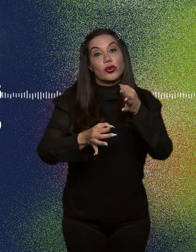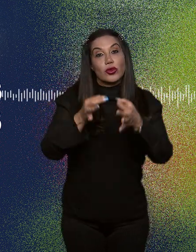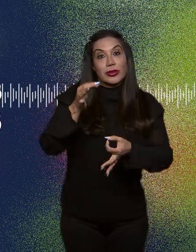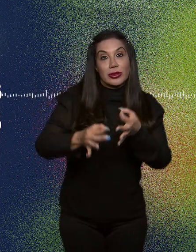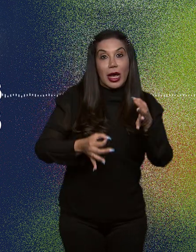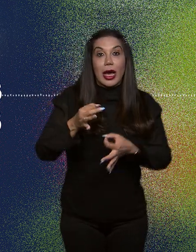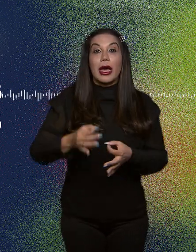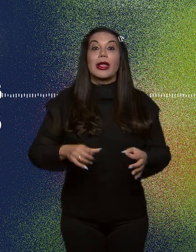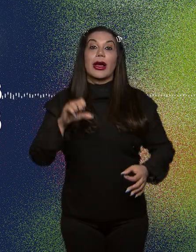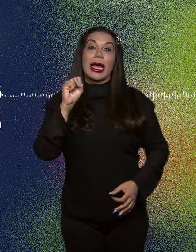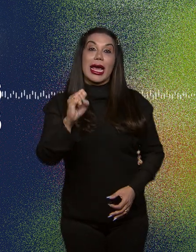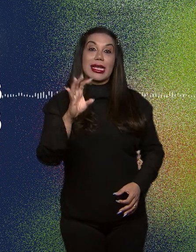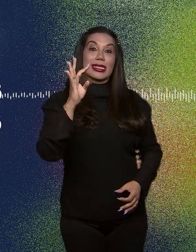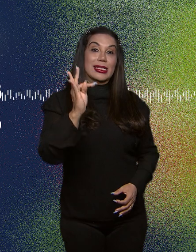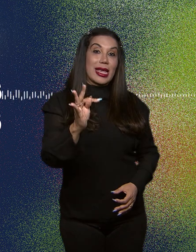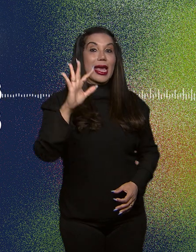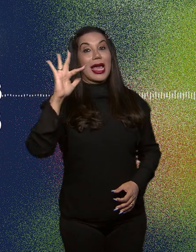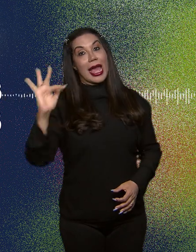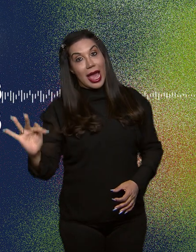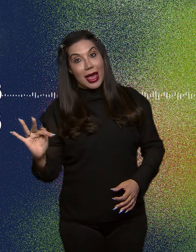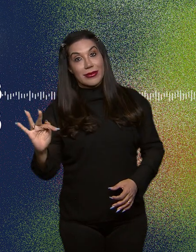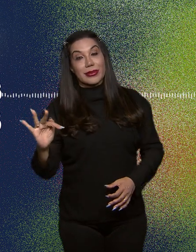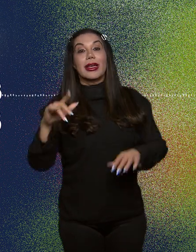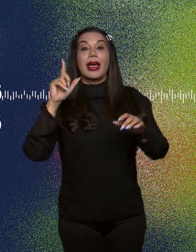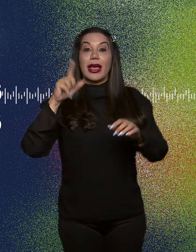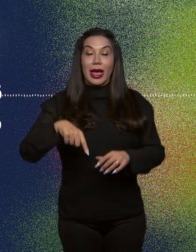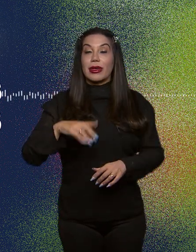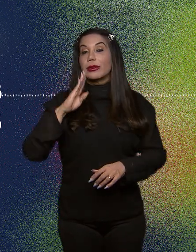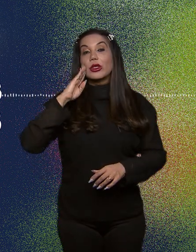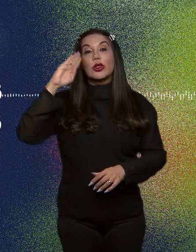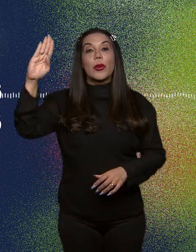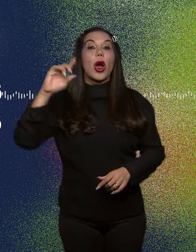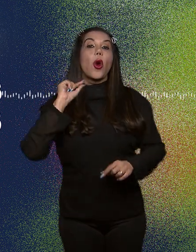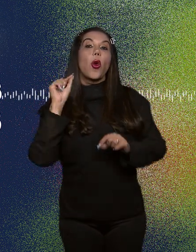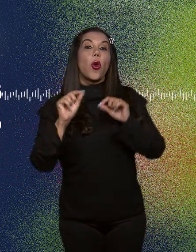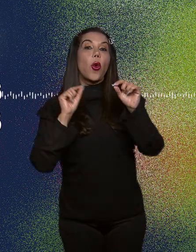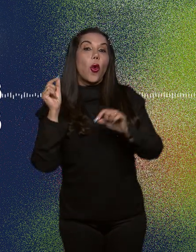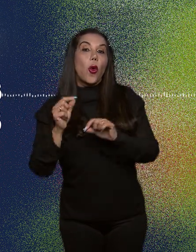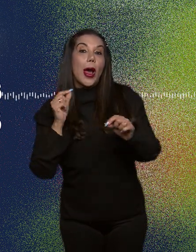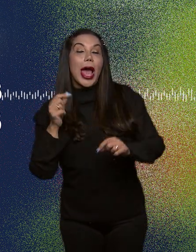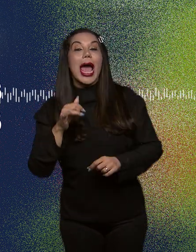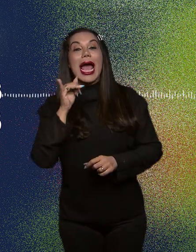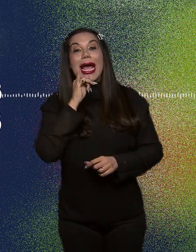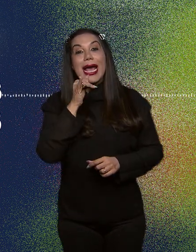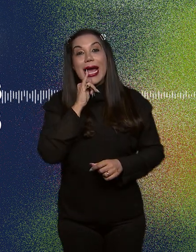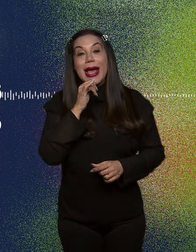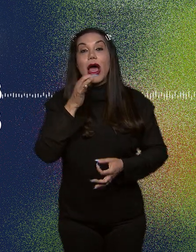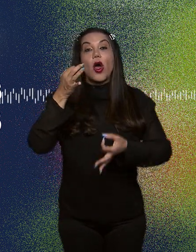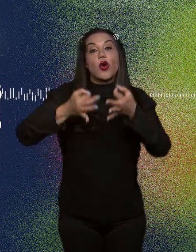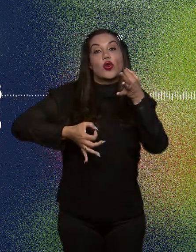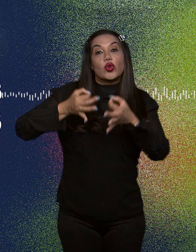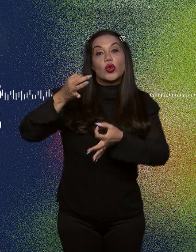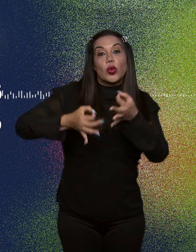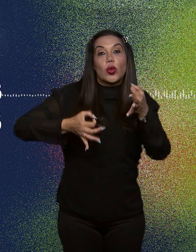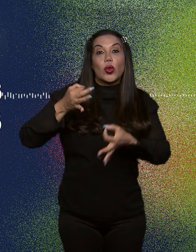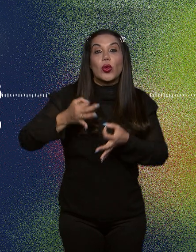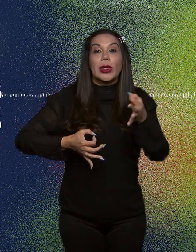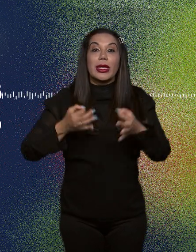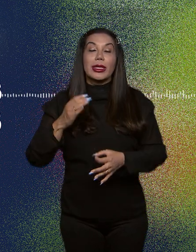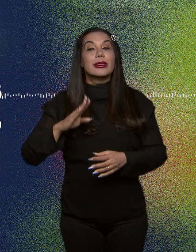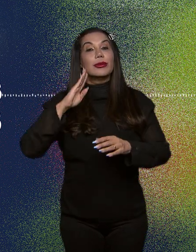o Judiciário, com o Supremo Tribunal Federal, o STF, que são os juízes e juízas guardiões da